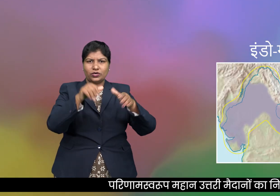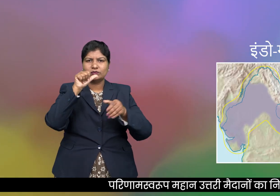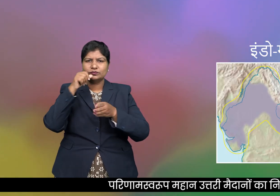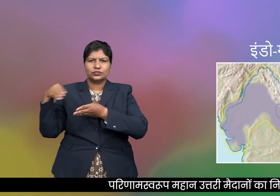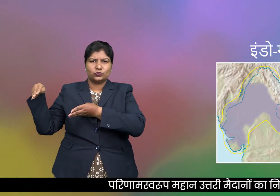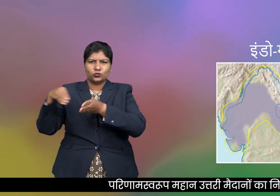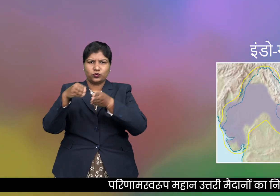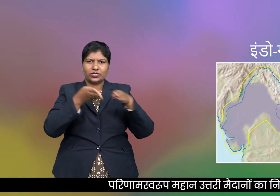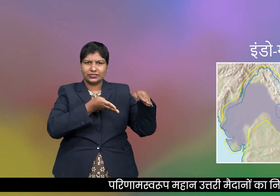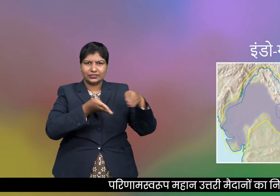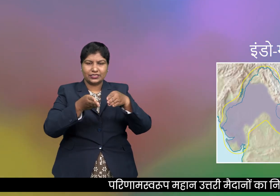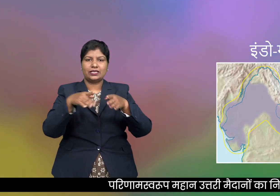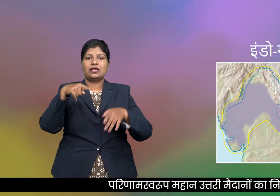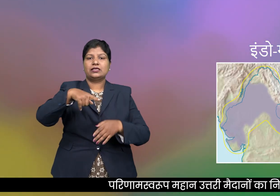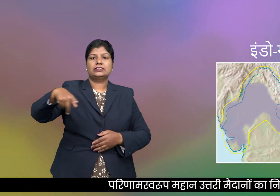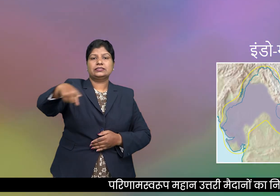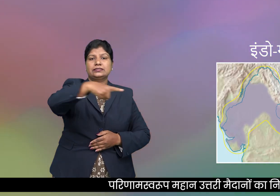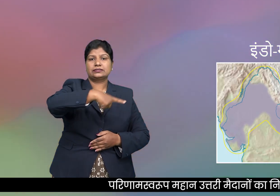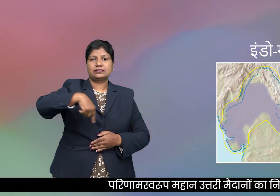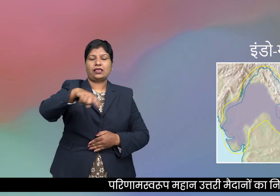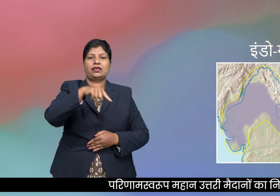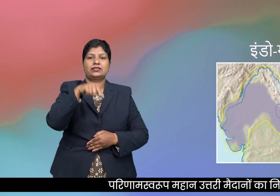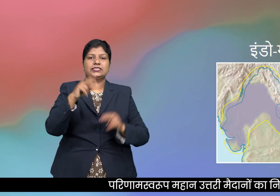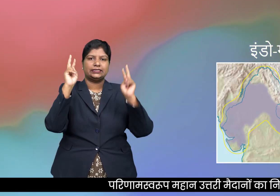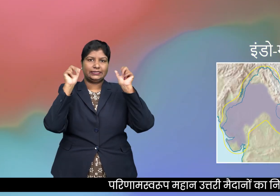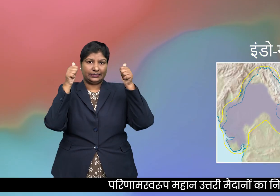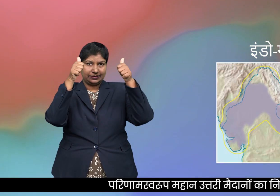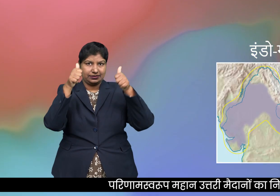परिणाम स्वरूप महान उत्तरी मैदानों का निर्माण हुआ।